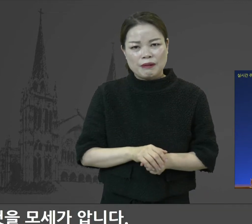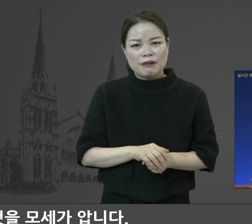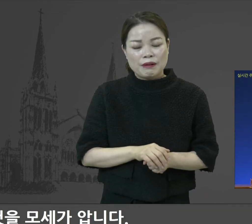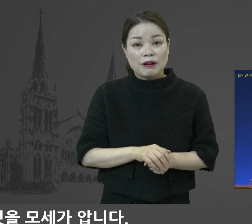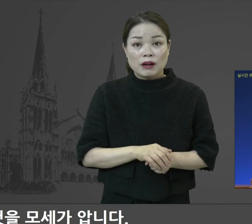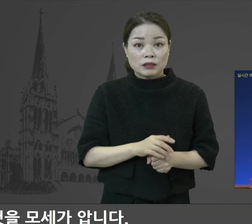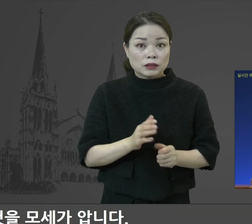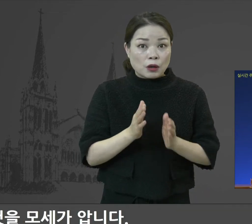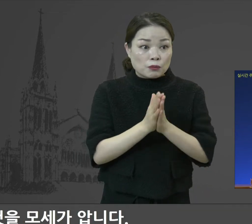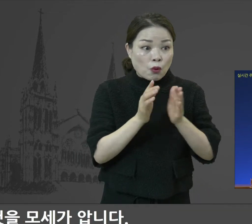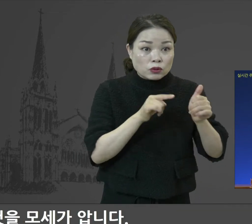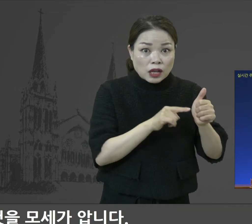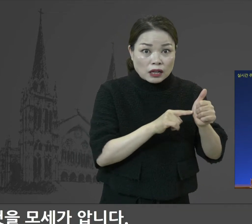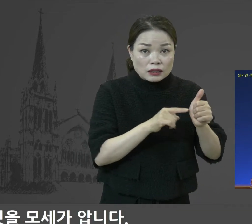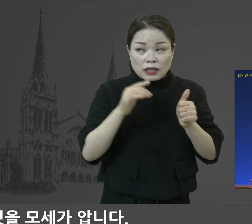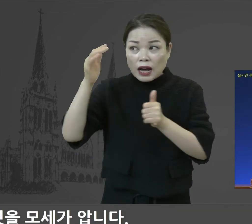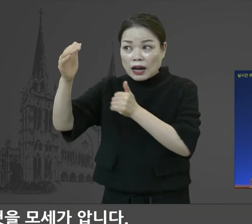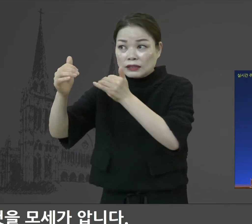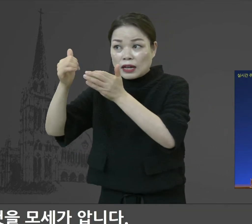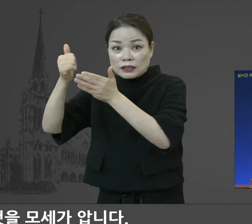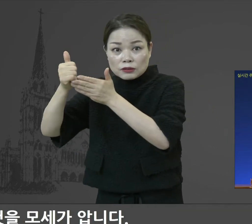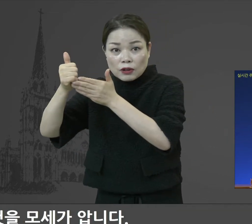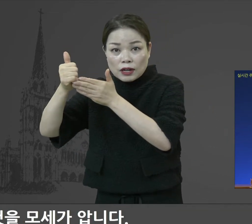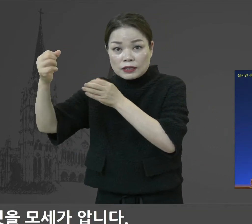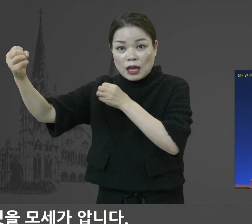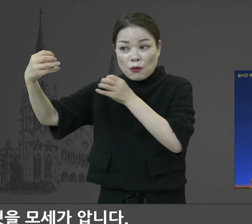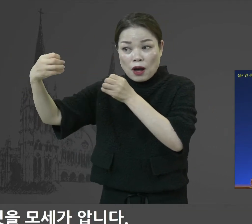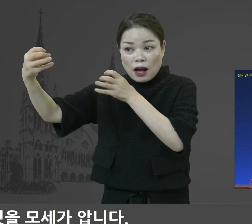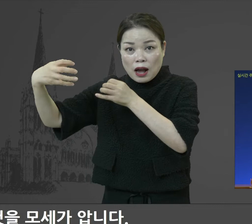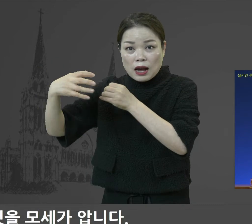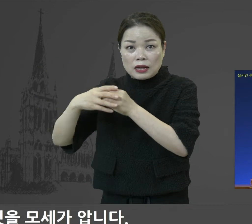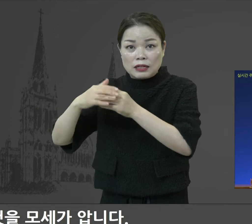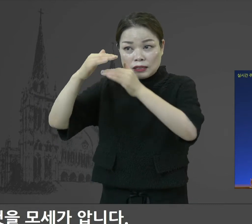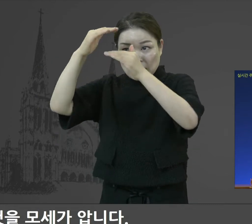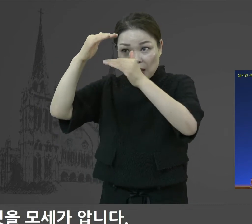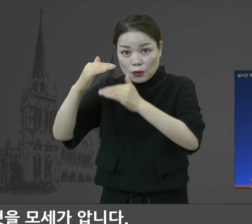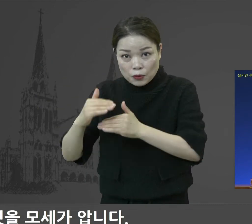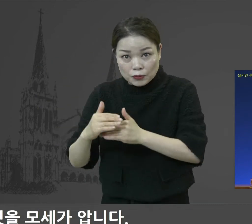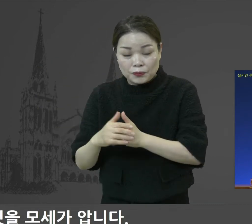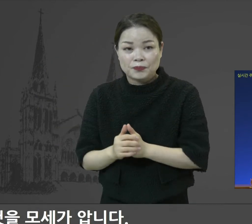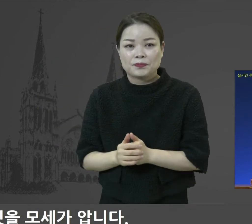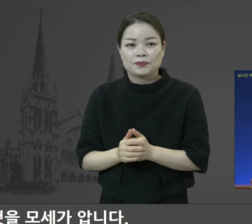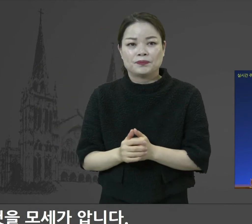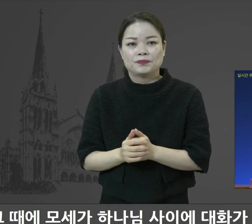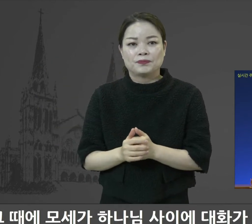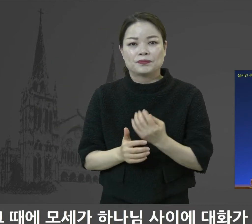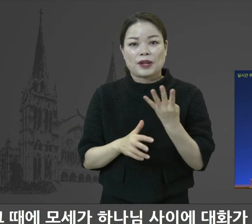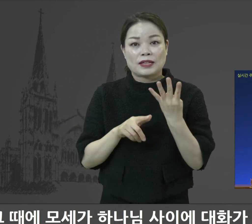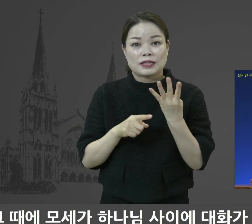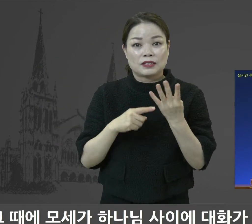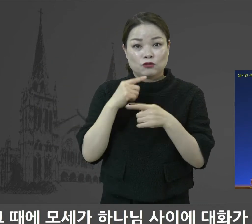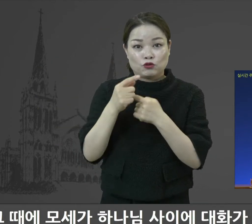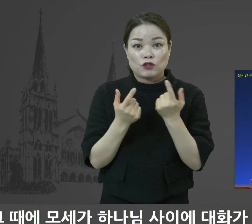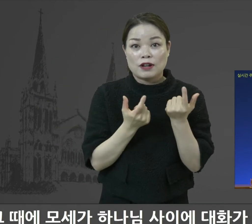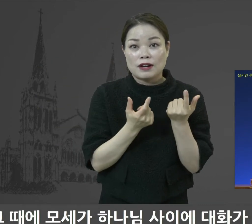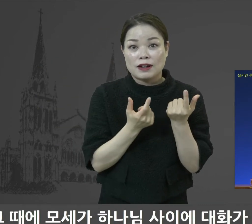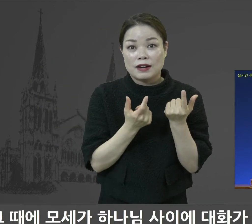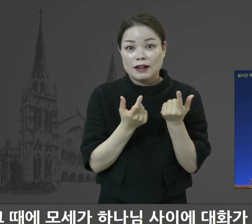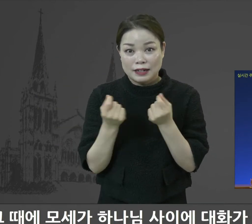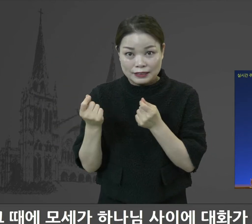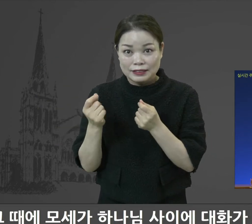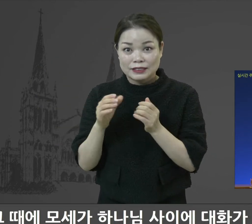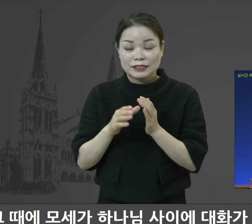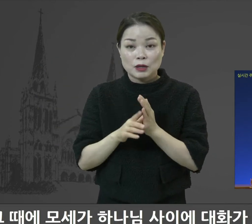그때 모세와 하나님 사이에 대화가 벌어지는데 이거 길어요. 제가 딱 4절을 읽을 겁니다. 여러분 같이 따라와 주시면